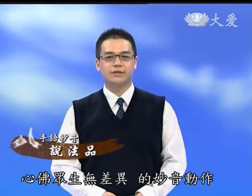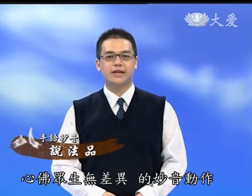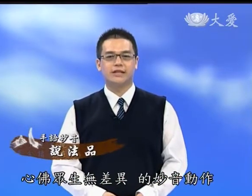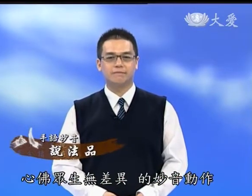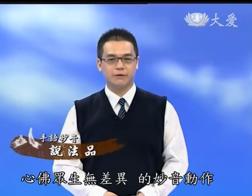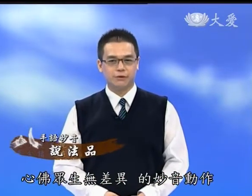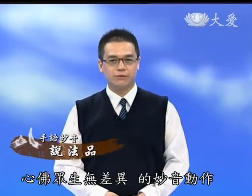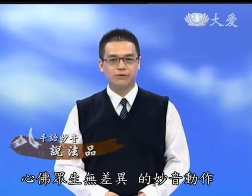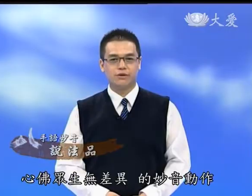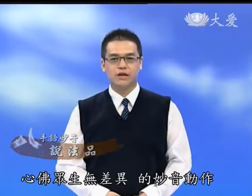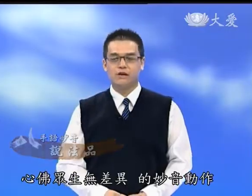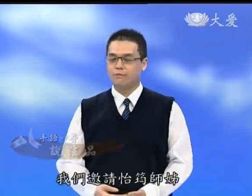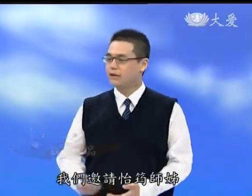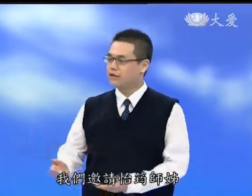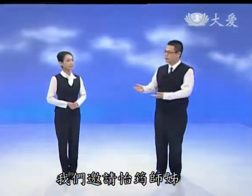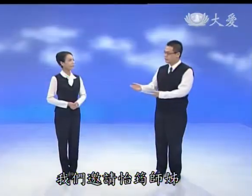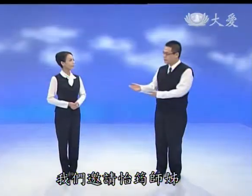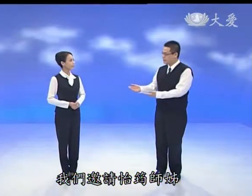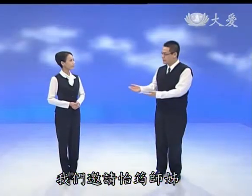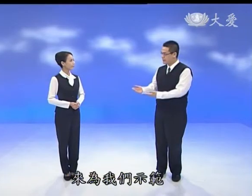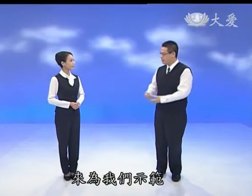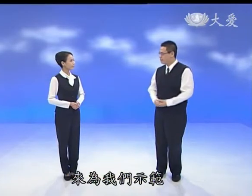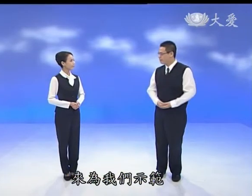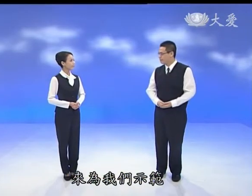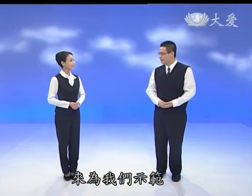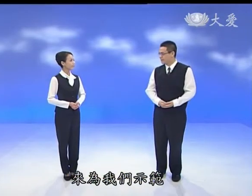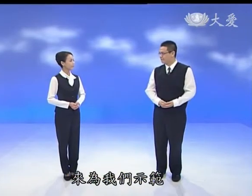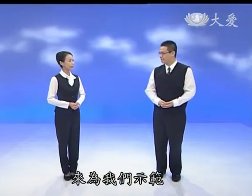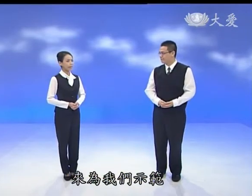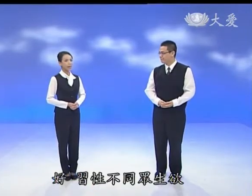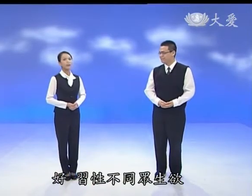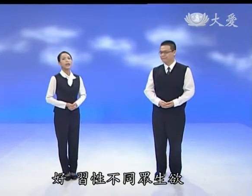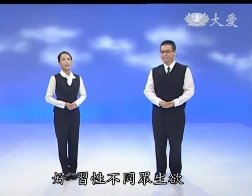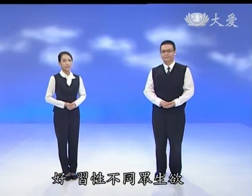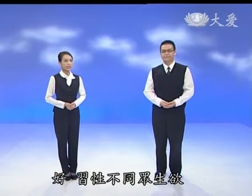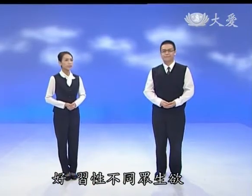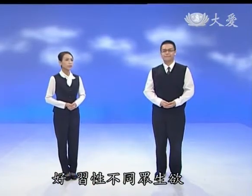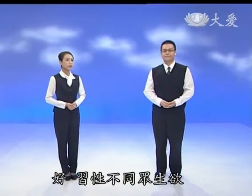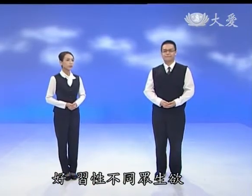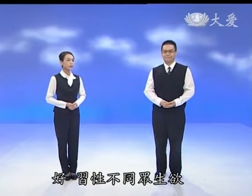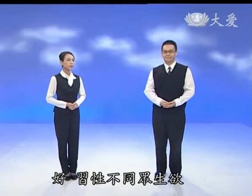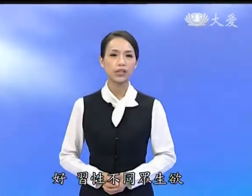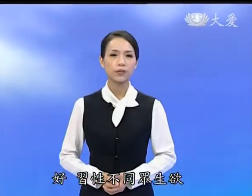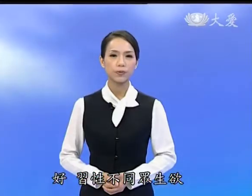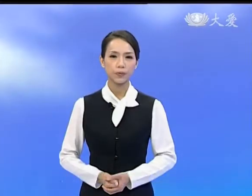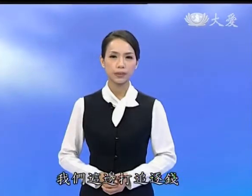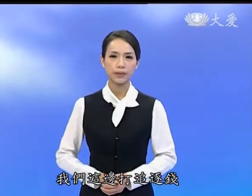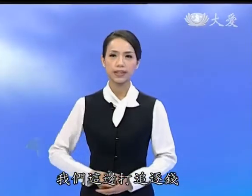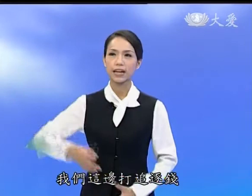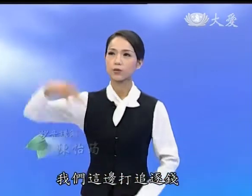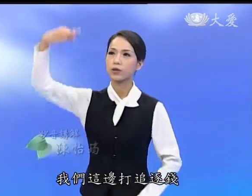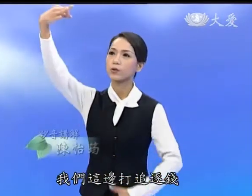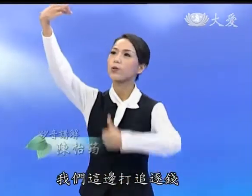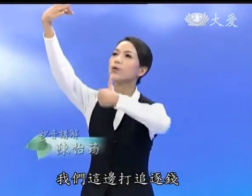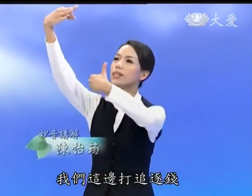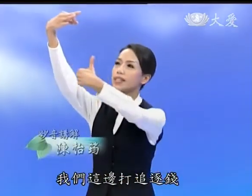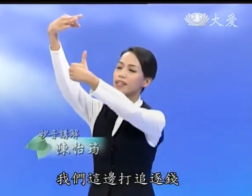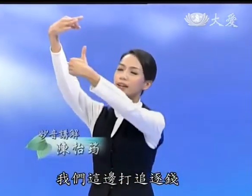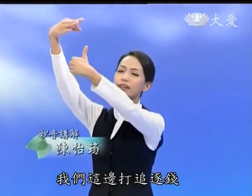差异的妙音动作，我们要请云师姐来为我们示范。 好，习性不同众生欲，我们这边打追逐钱，